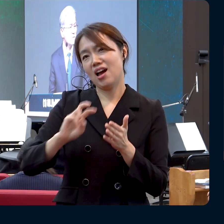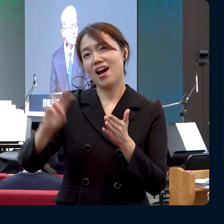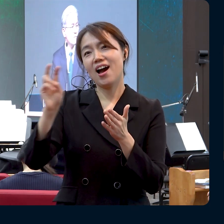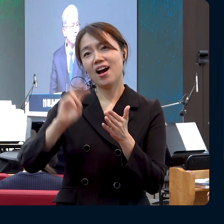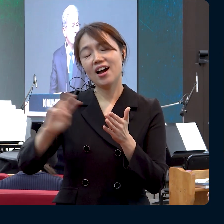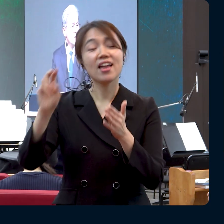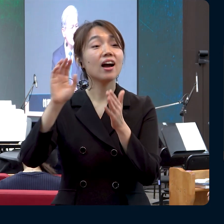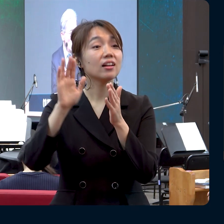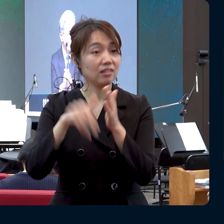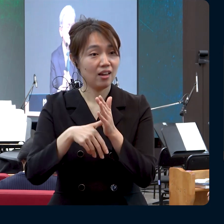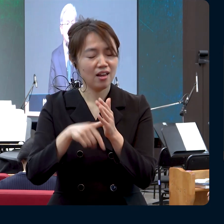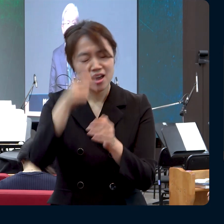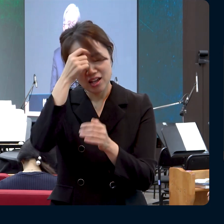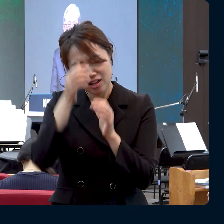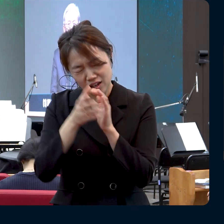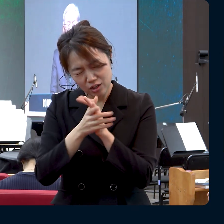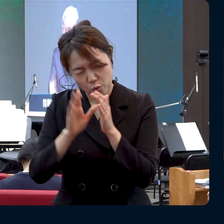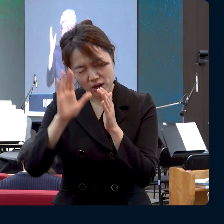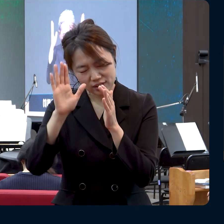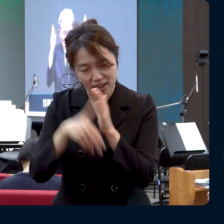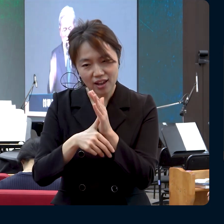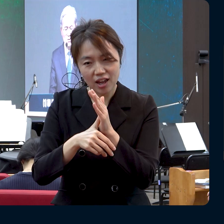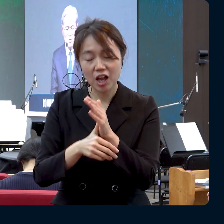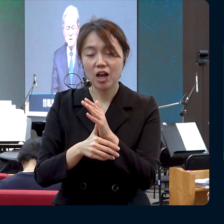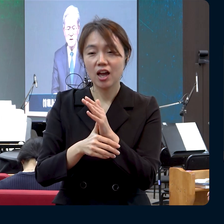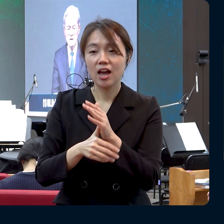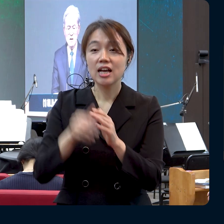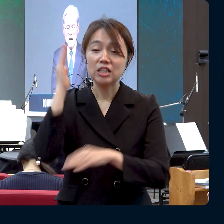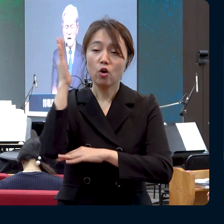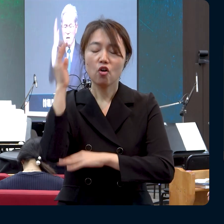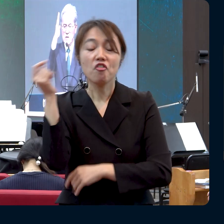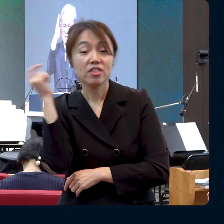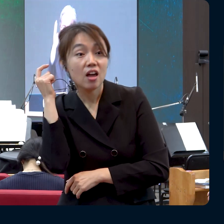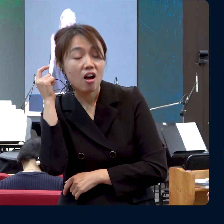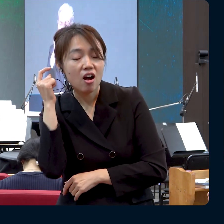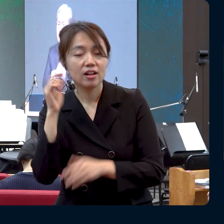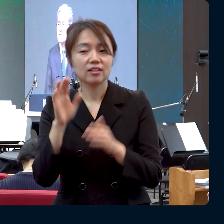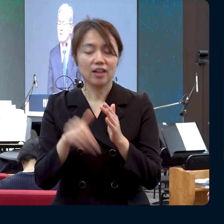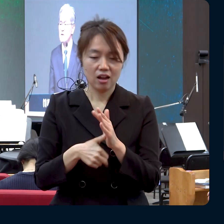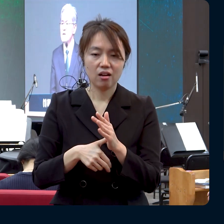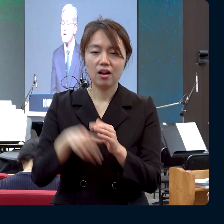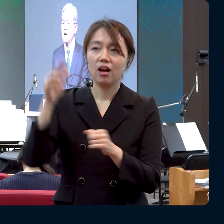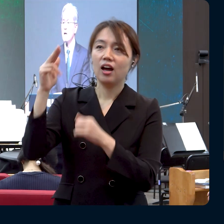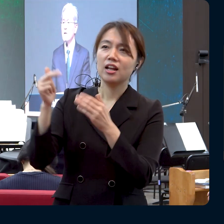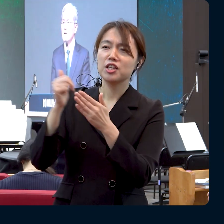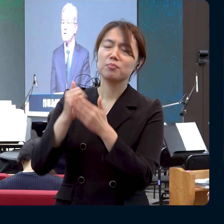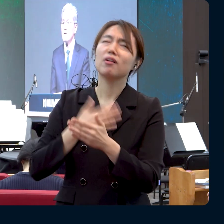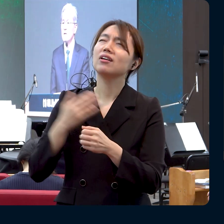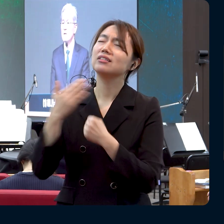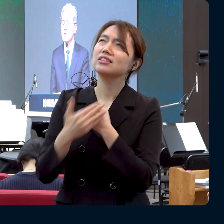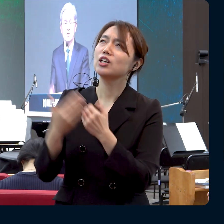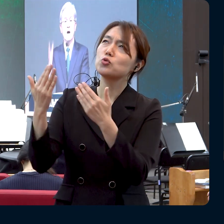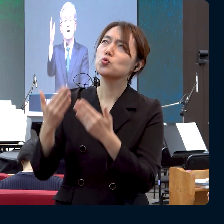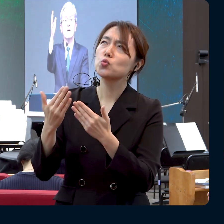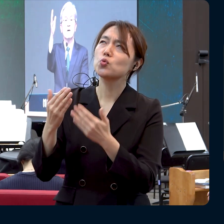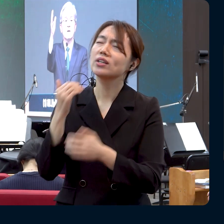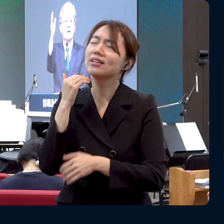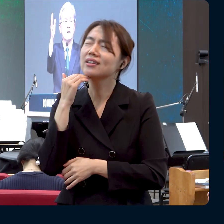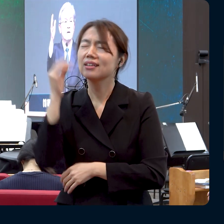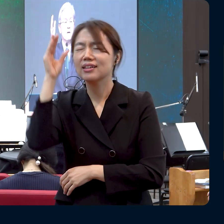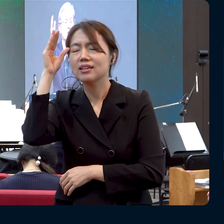하면서도, 기도하면서도, 말씀을 들으면서도 하나님에 대한 기대가 없어요. 그러니까